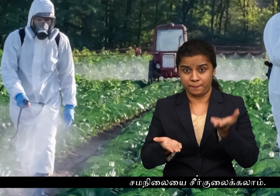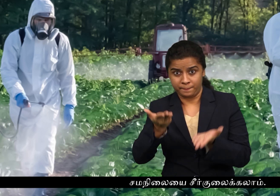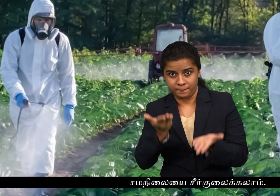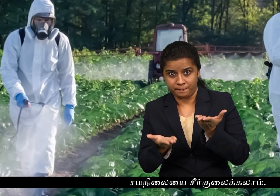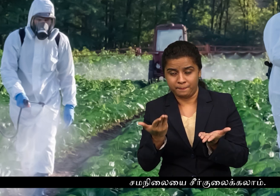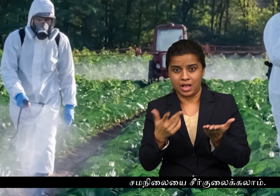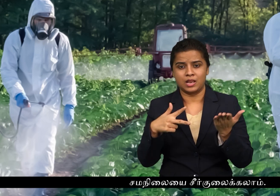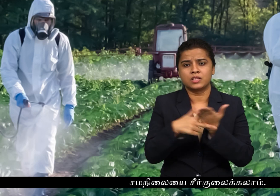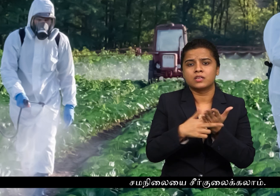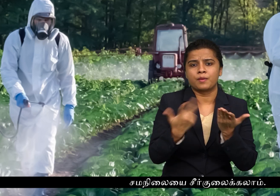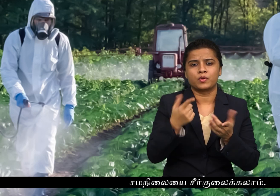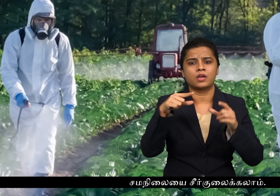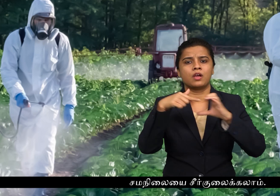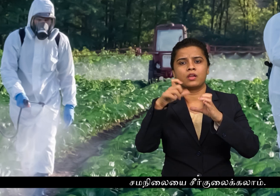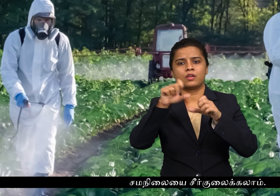சமநிலையை சீர்குலைக்கலாம்.